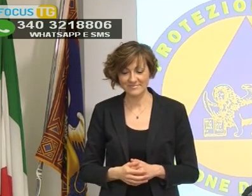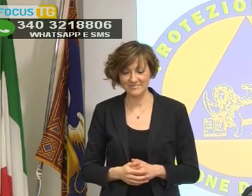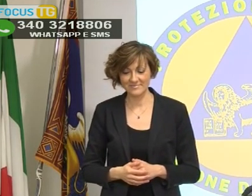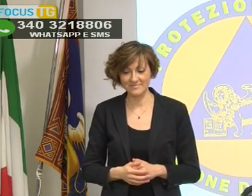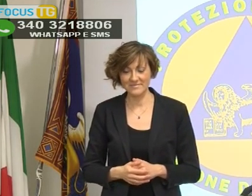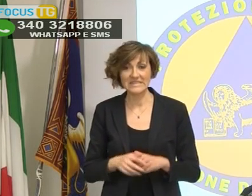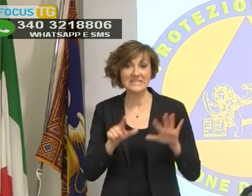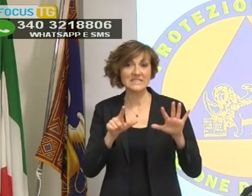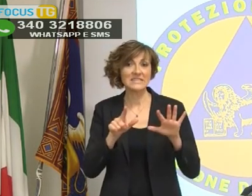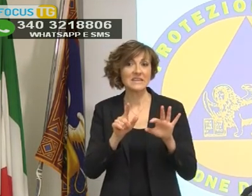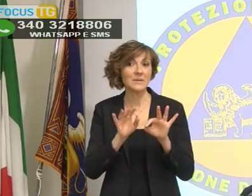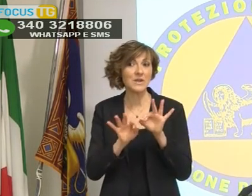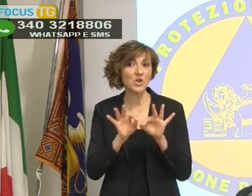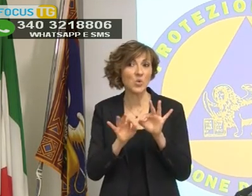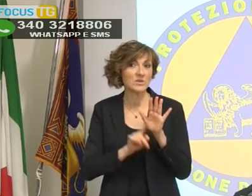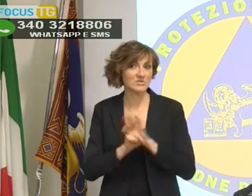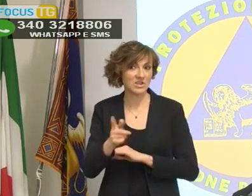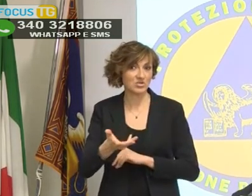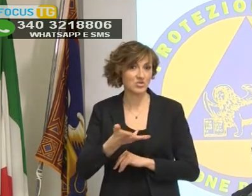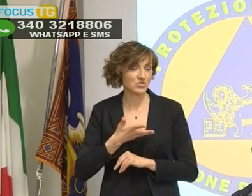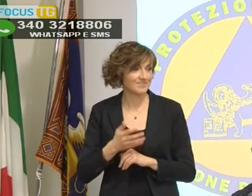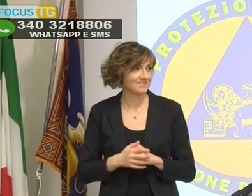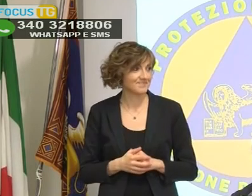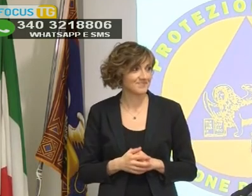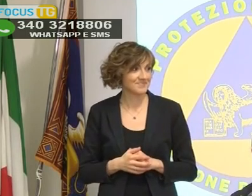In 7 minuti abbiamo il risultato.